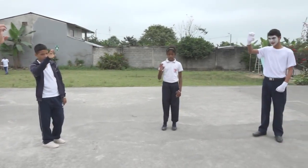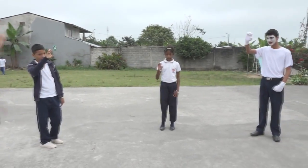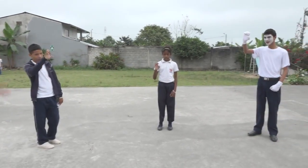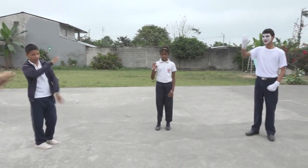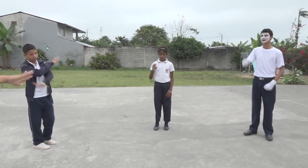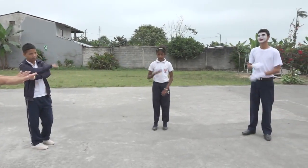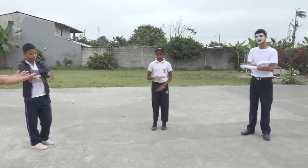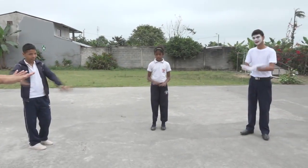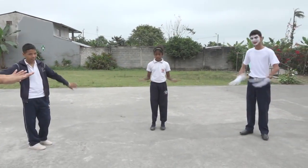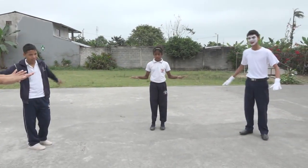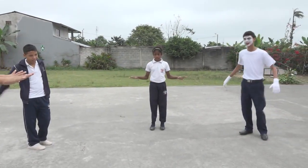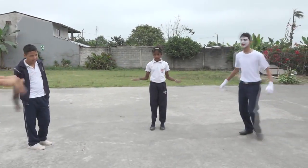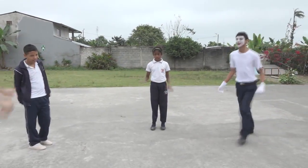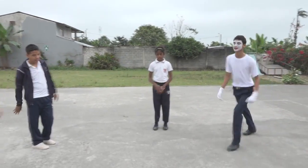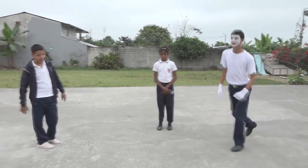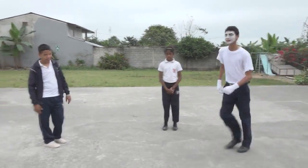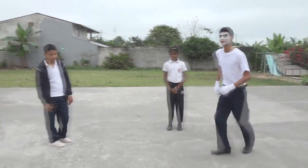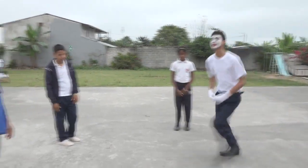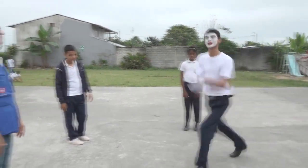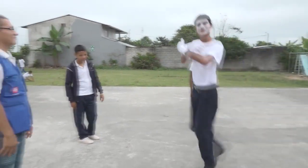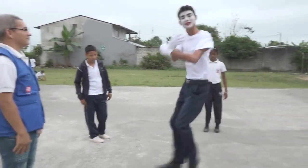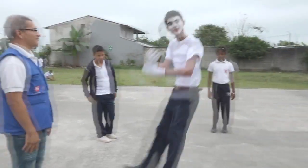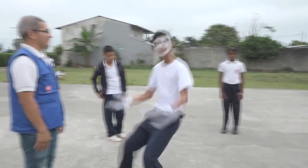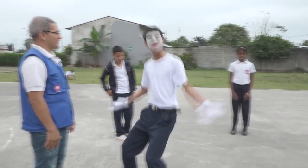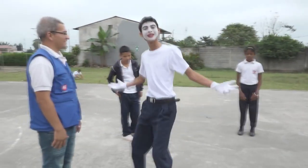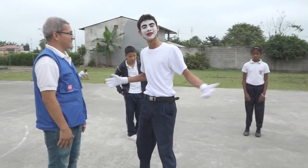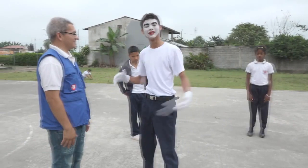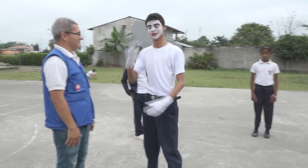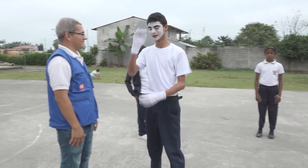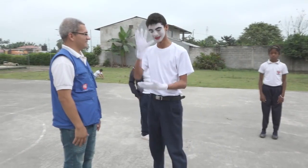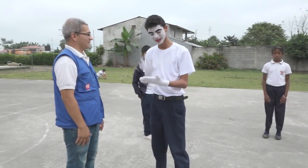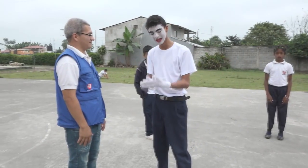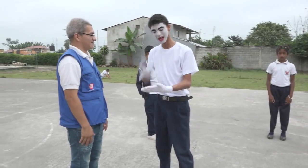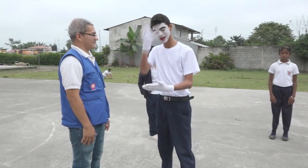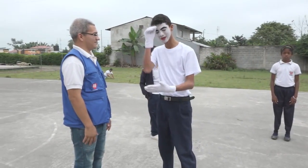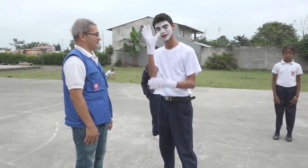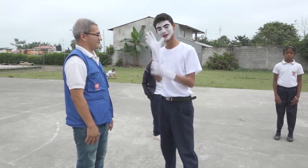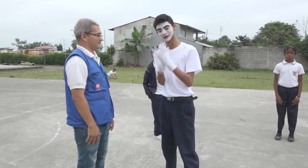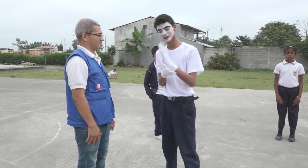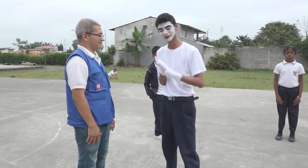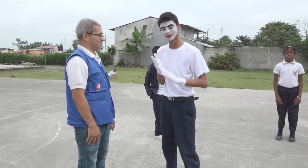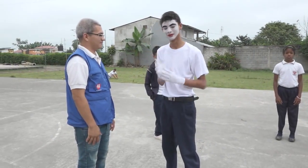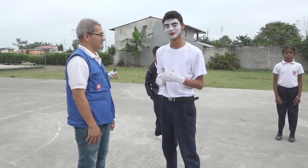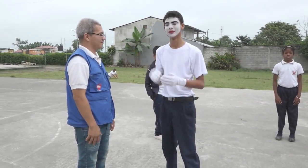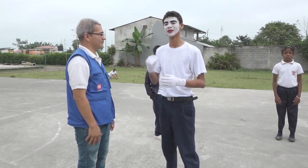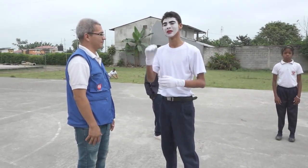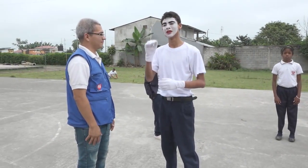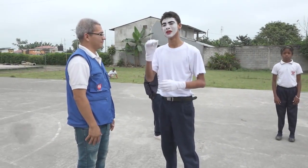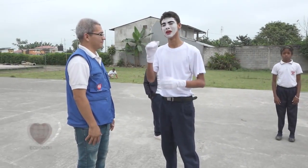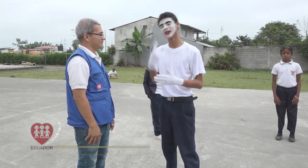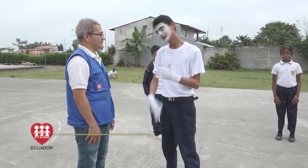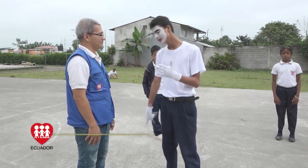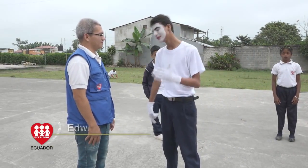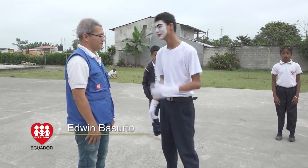¡Suscríbete al ¿Qué señas aprenderemos?